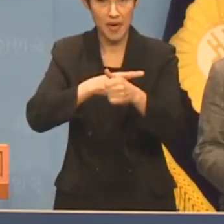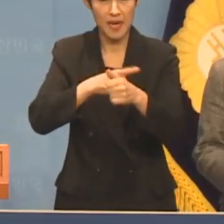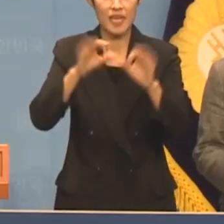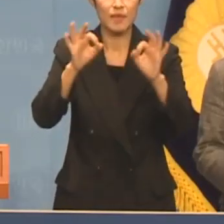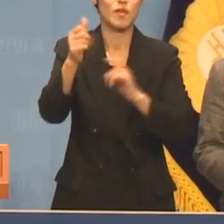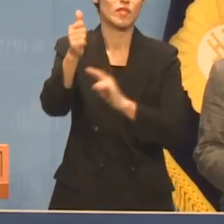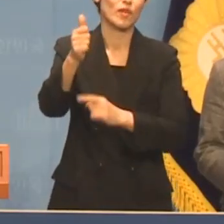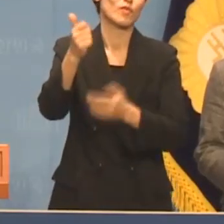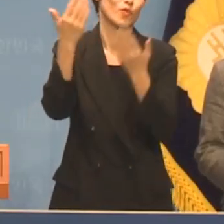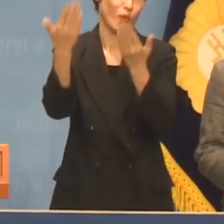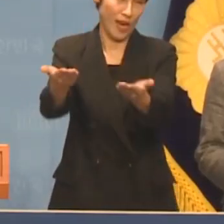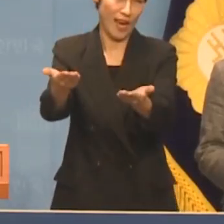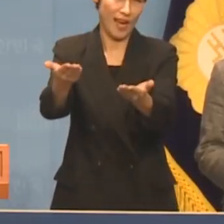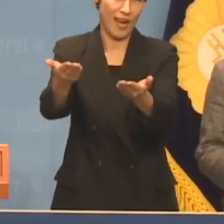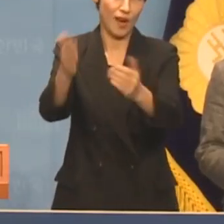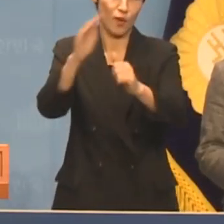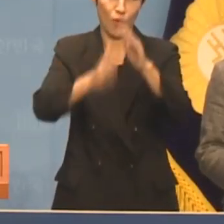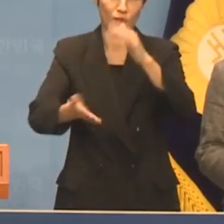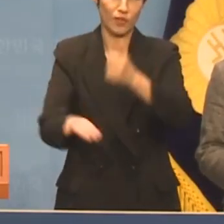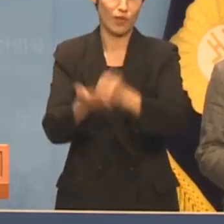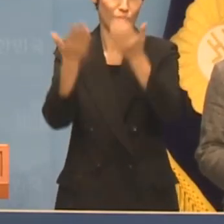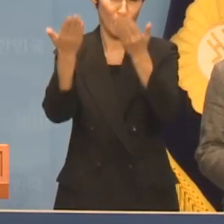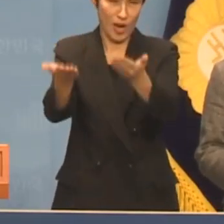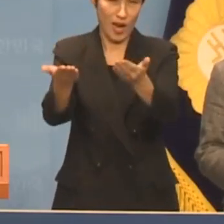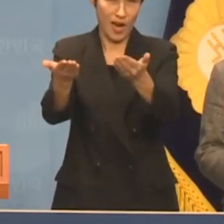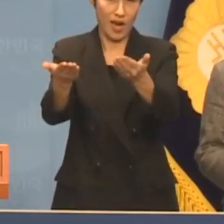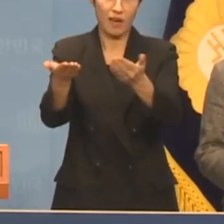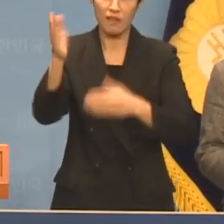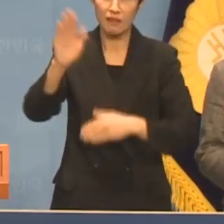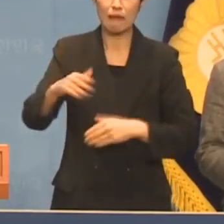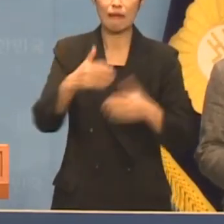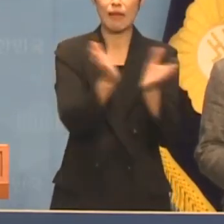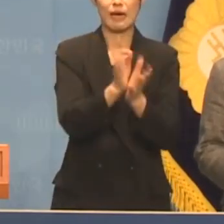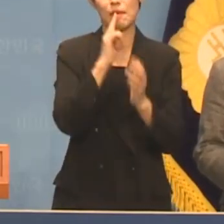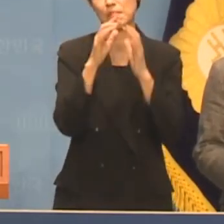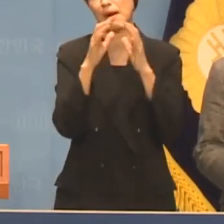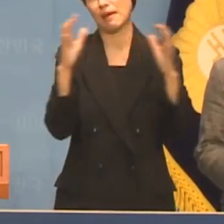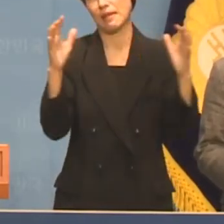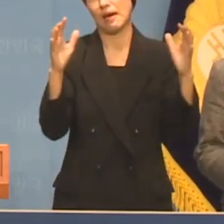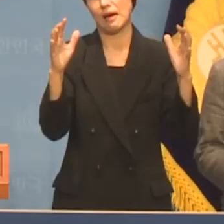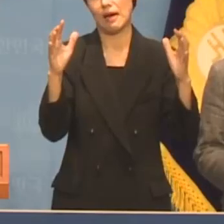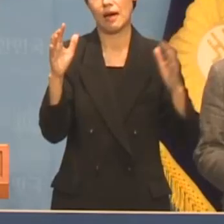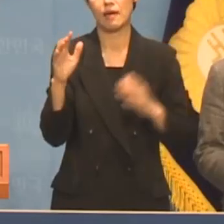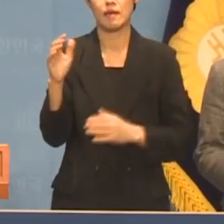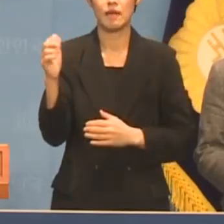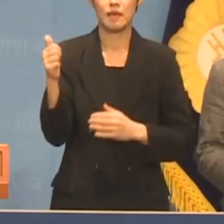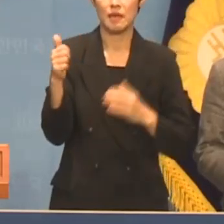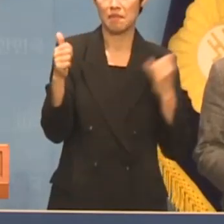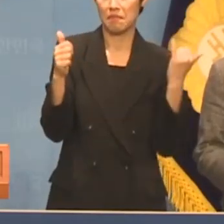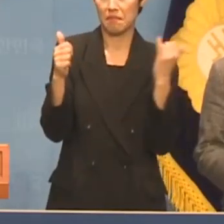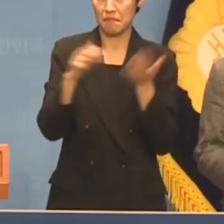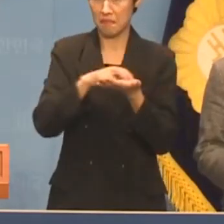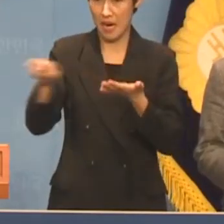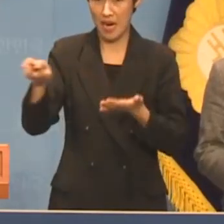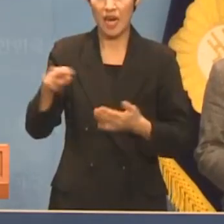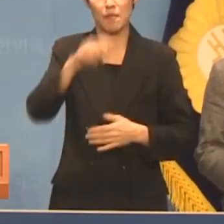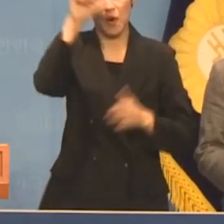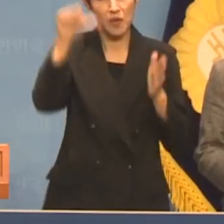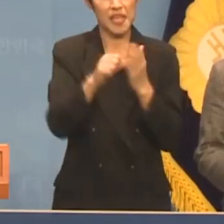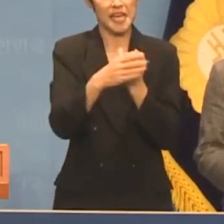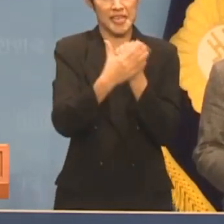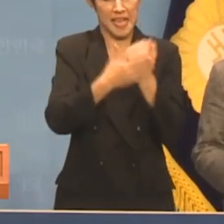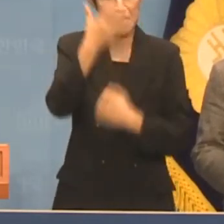김영선이를 좀 해줘라 그랬는데 당이 말이 맞네? 라고 말하자 명태균이 진짜 평생 은혜